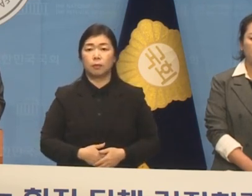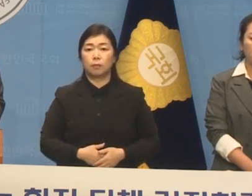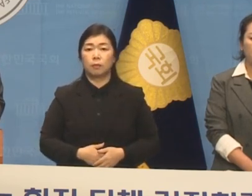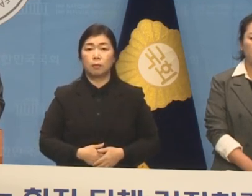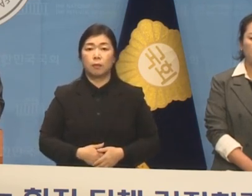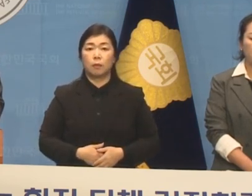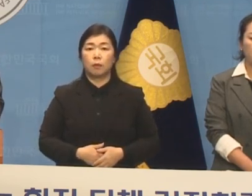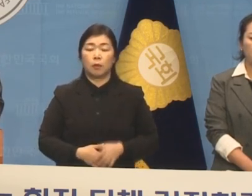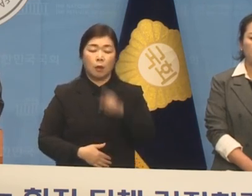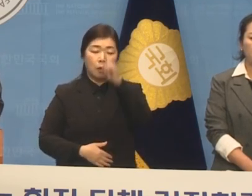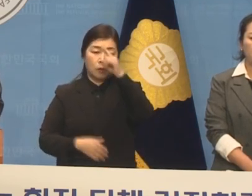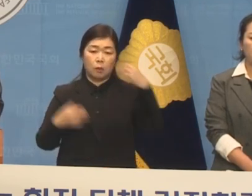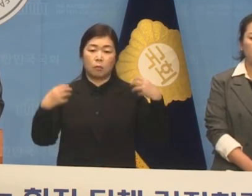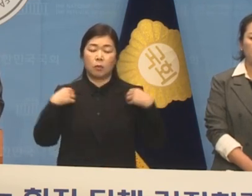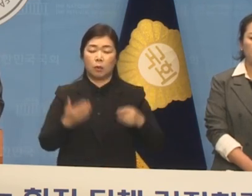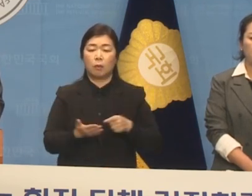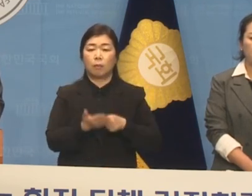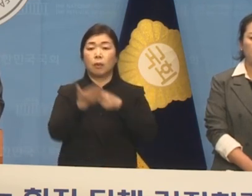정부에게 건의드립니다.